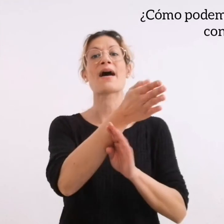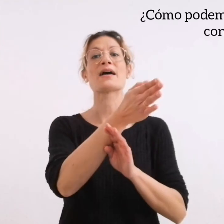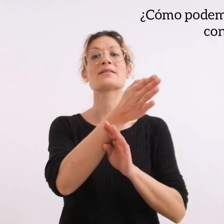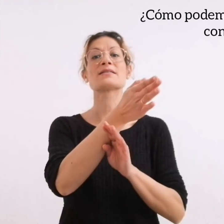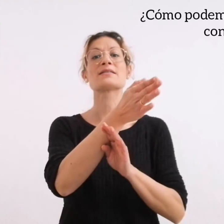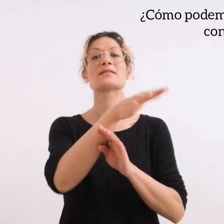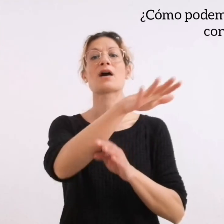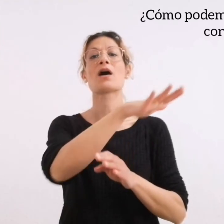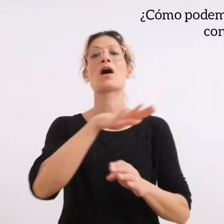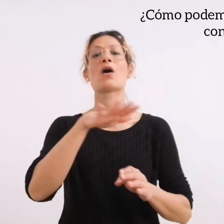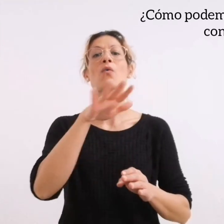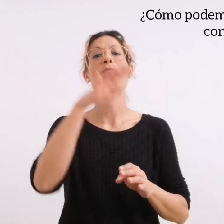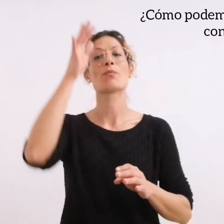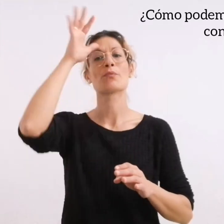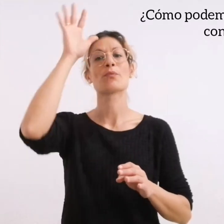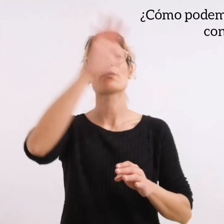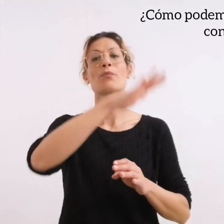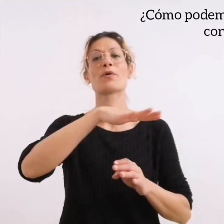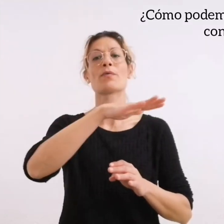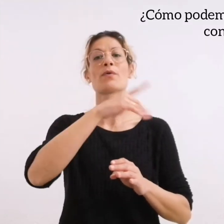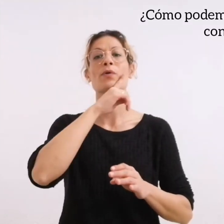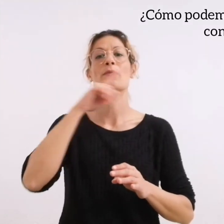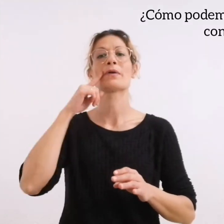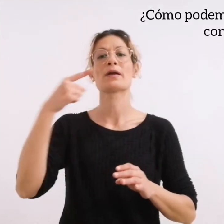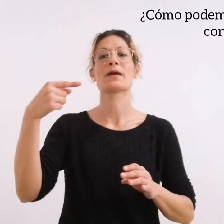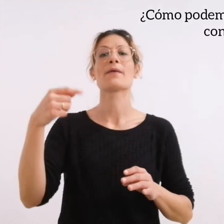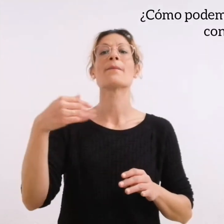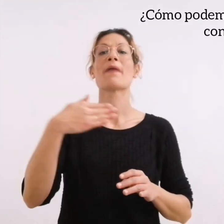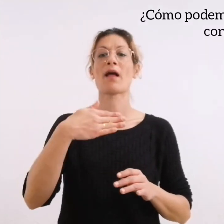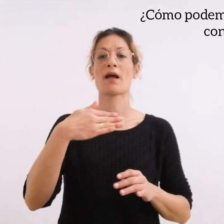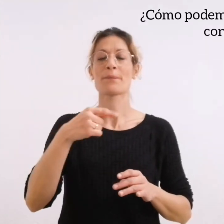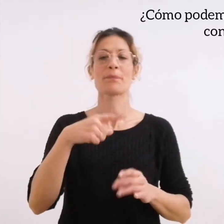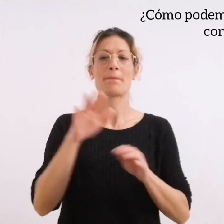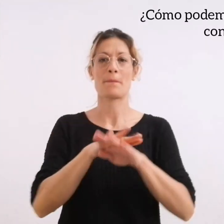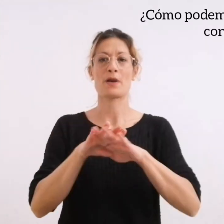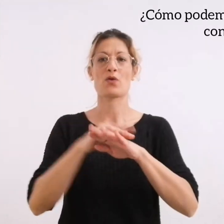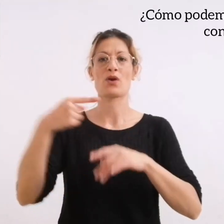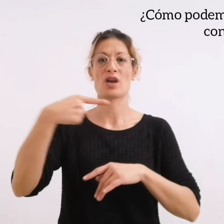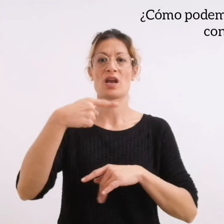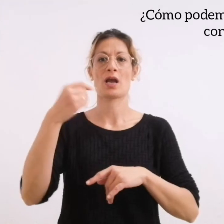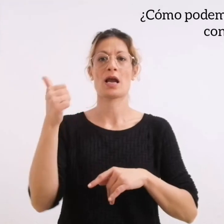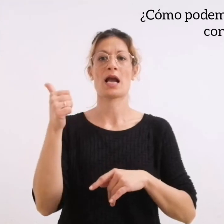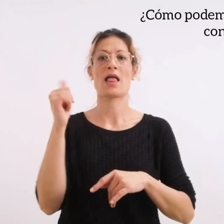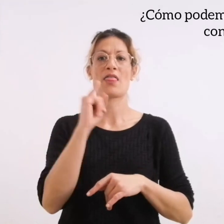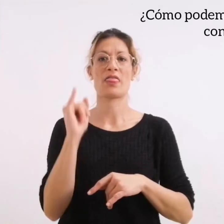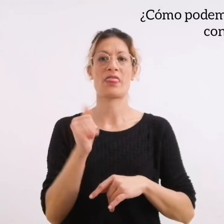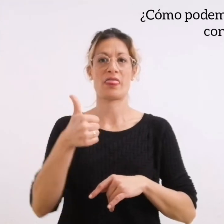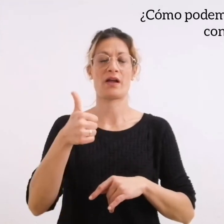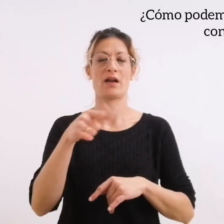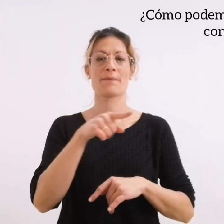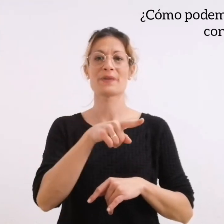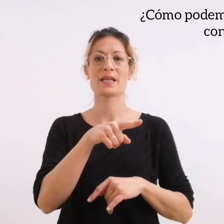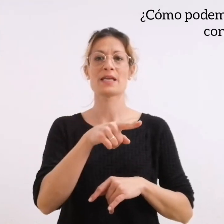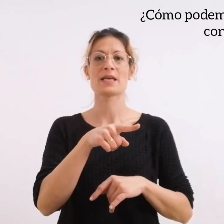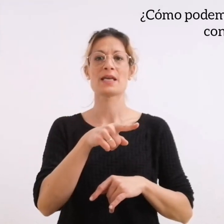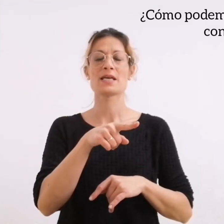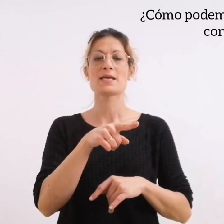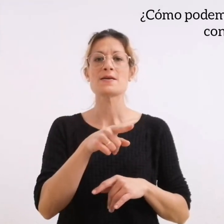Señor, lo llevó allí. Y allí él estaba orando y pasaba un eunuco etíope que estaba en un carro, un